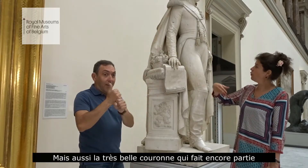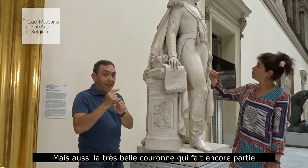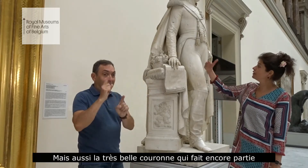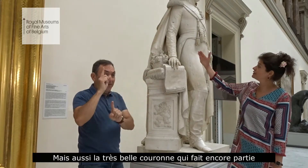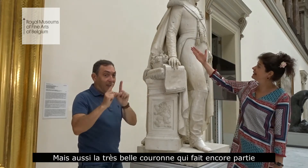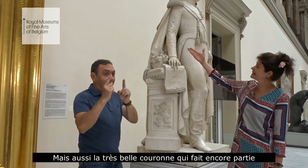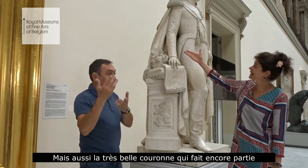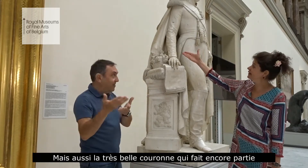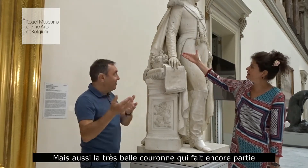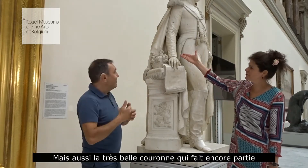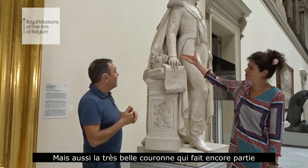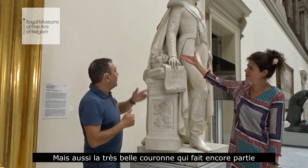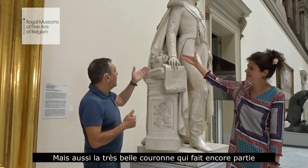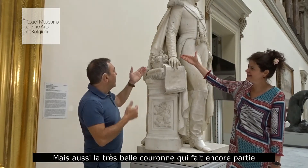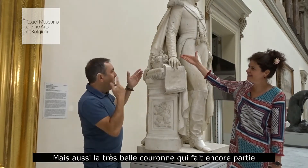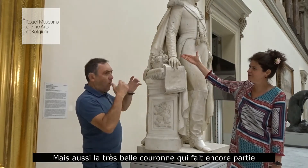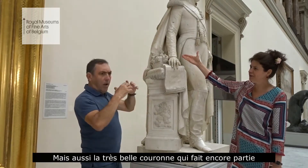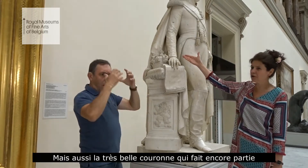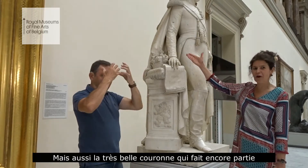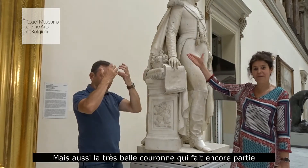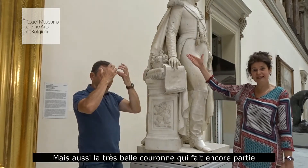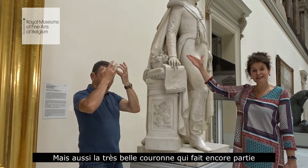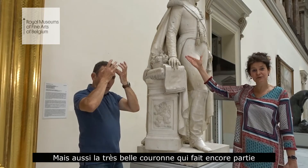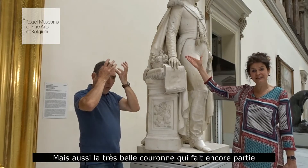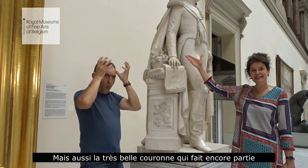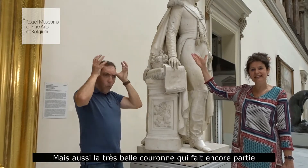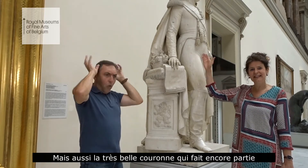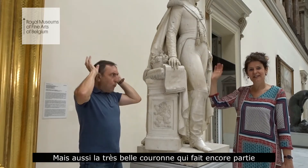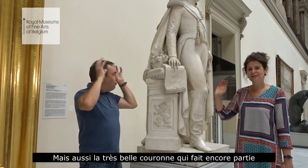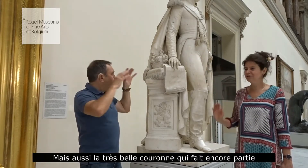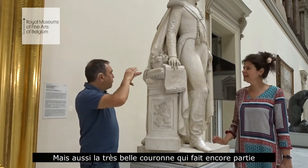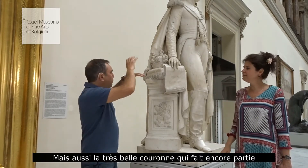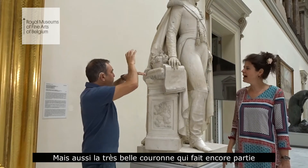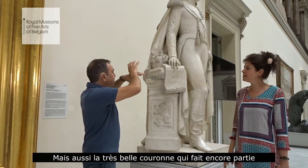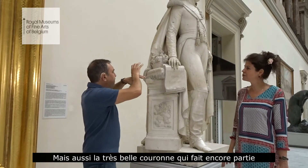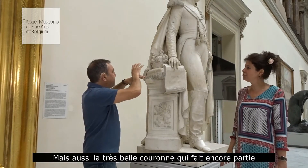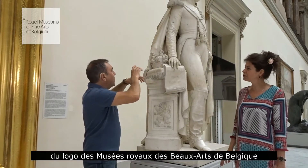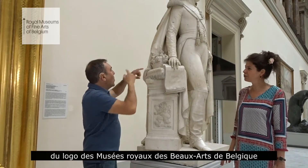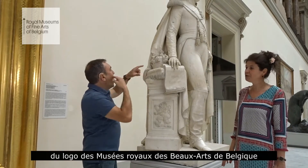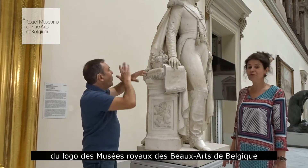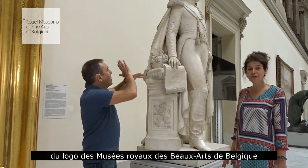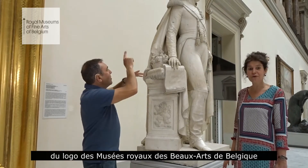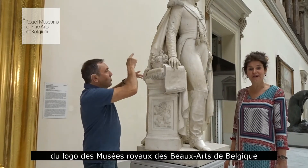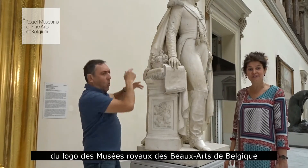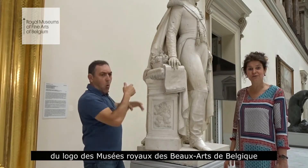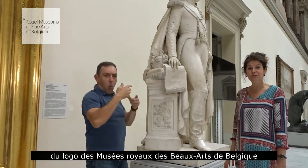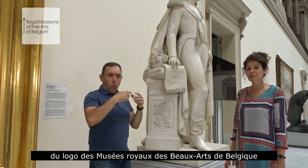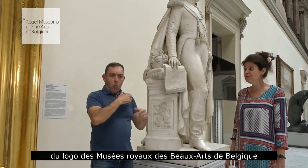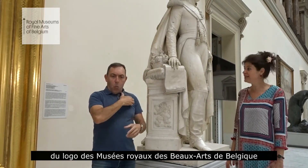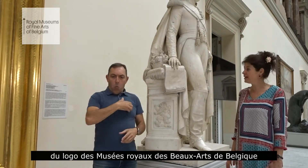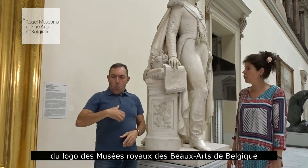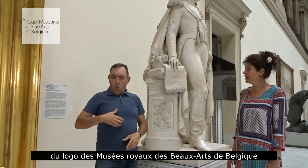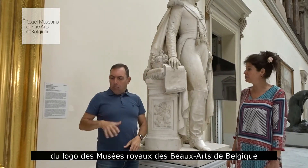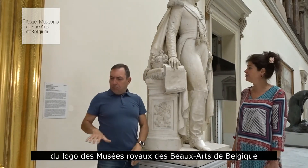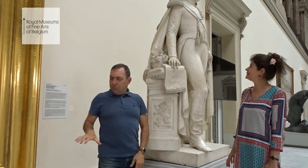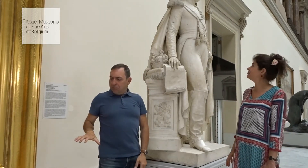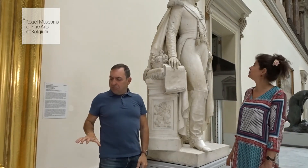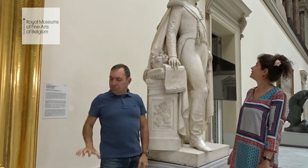On a aussi la très belle couronne qui fait encore partie aussi de l'image de notre logo, nous, Musée royal des Beaux-Arts